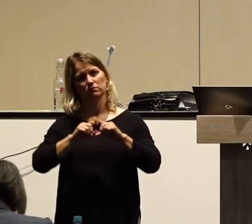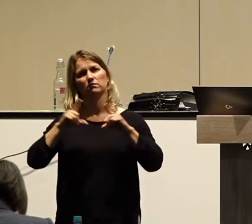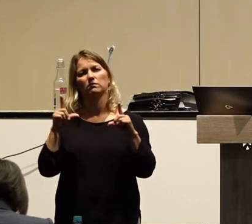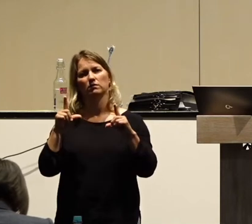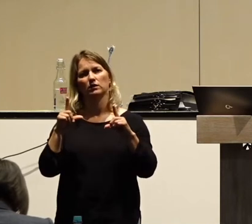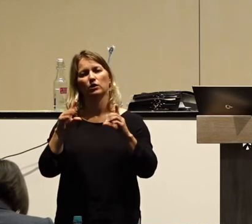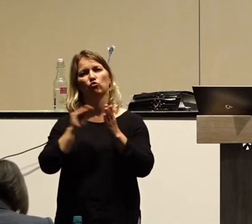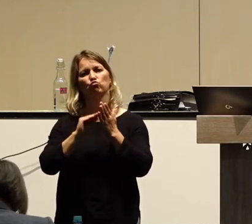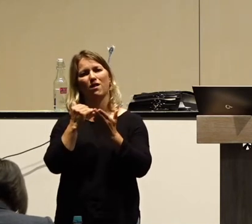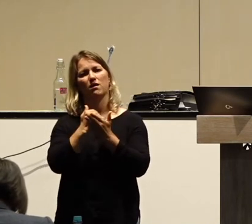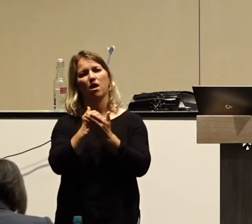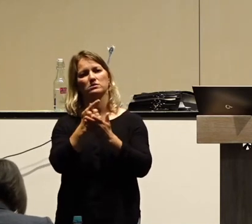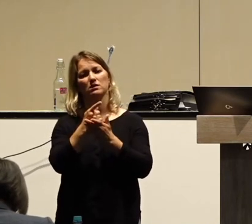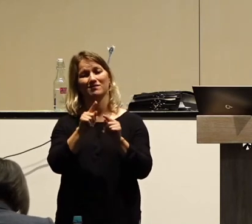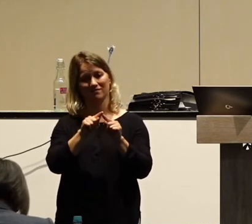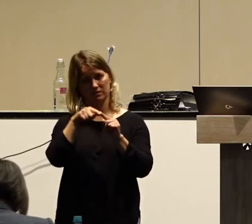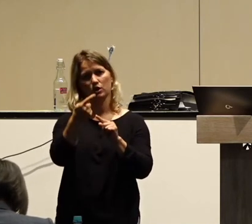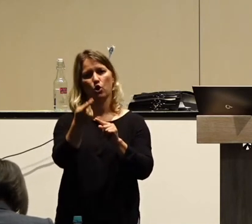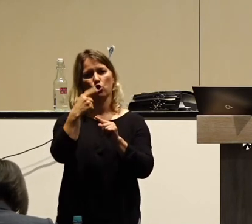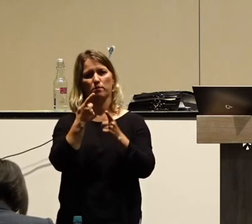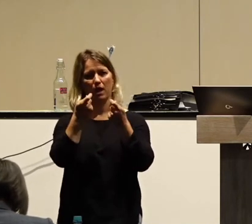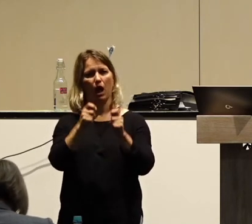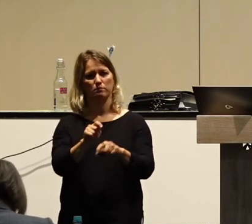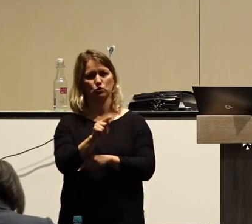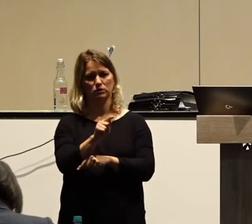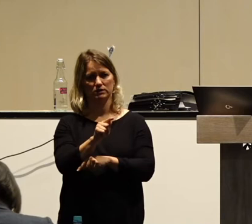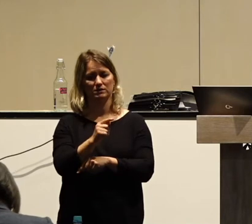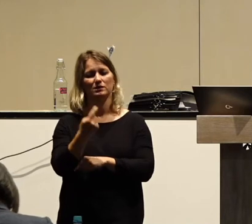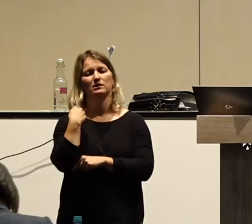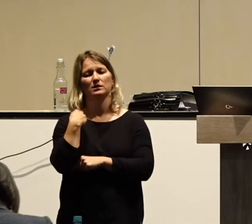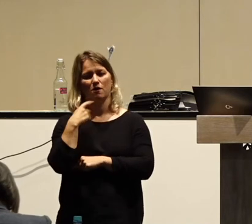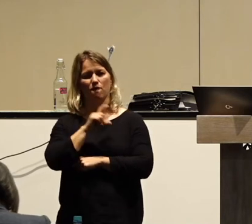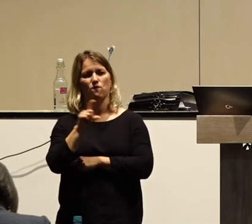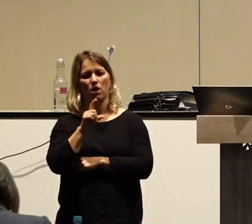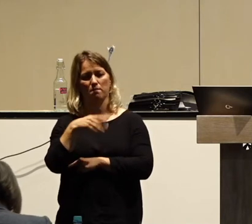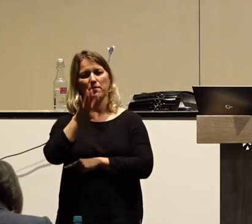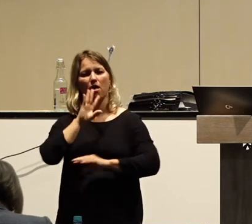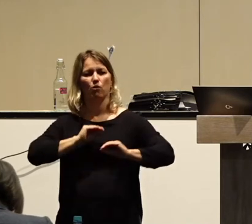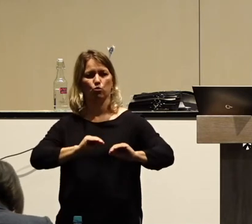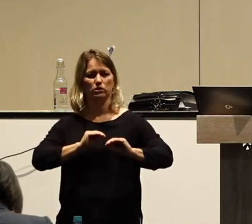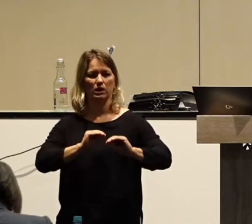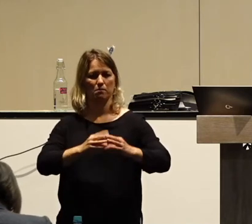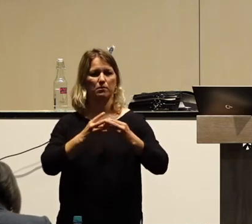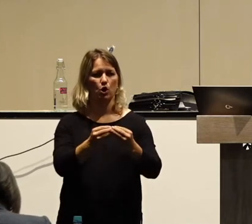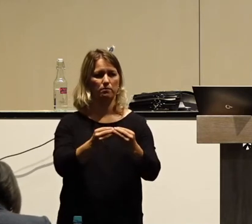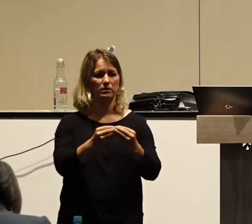des intensiveren Präsenzunterrichts in den vergangenen Wochen fehlenden oder prüfungsrelevanten Stoff schon